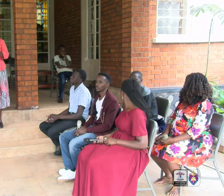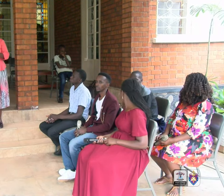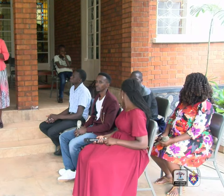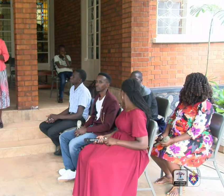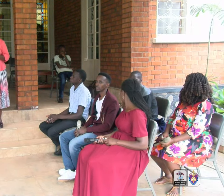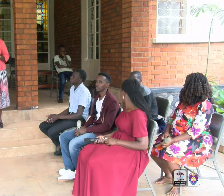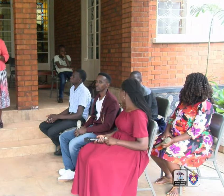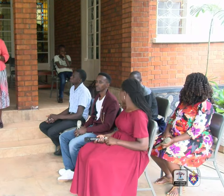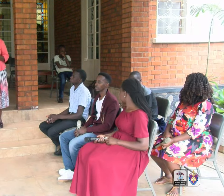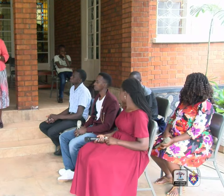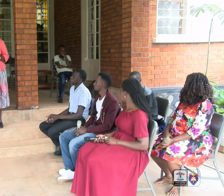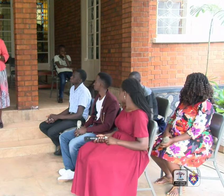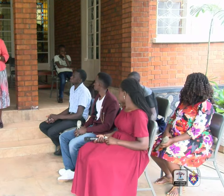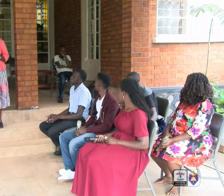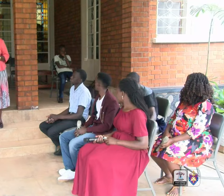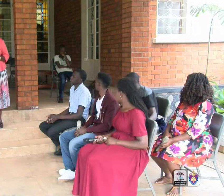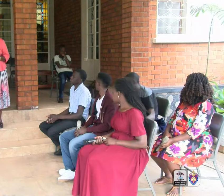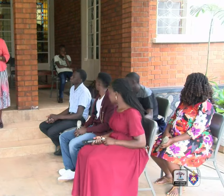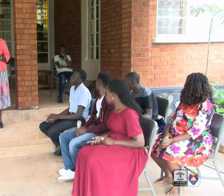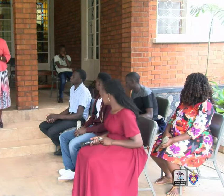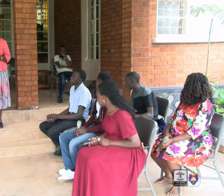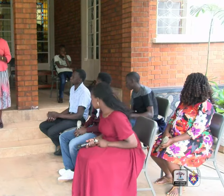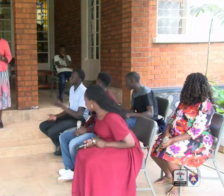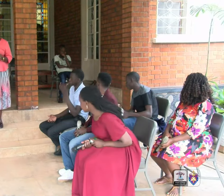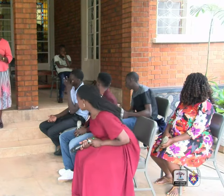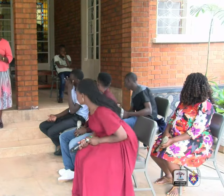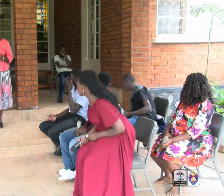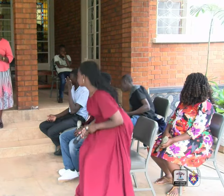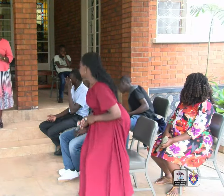yokka. Mukama yeebazibwe.